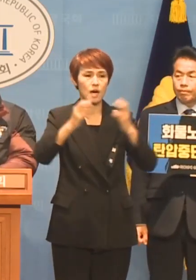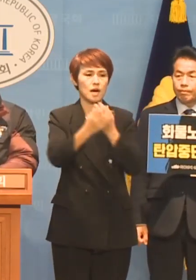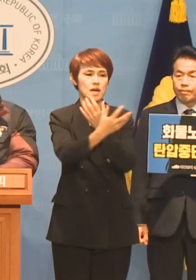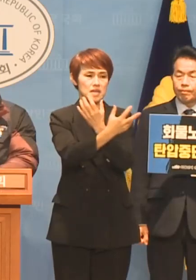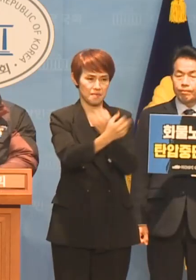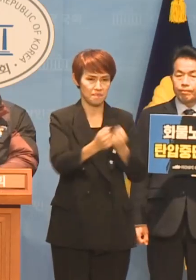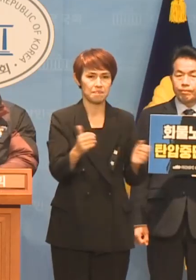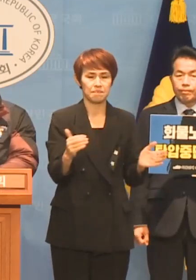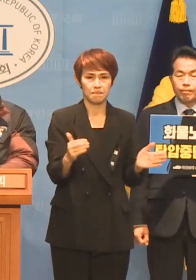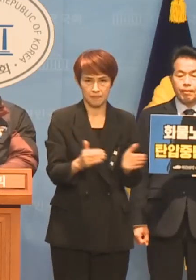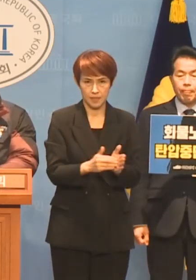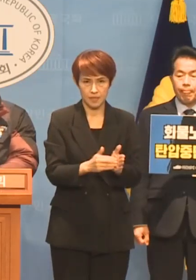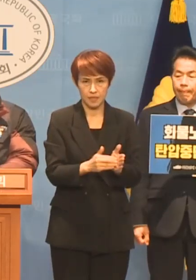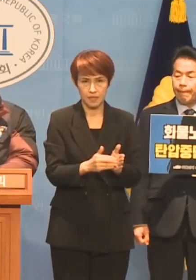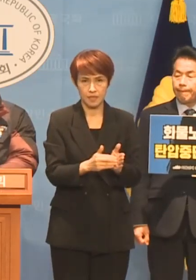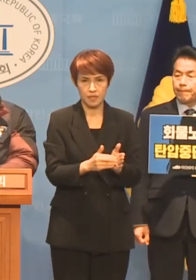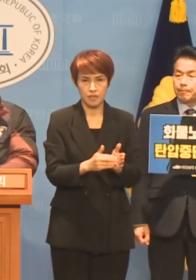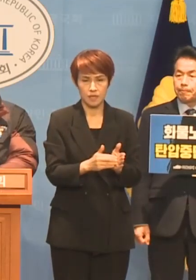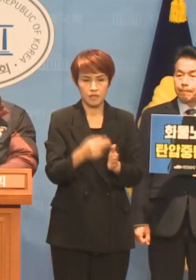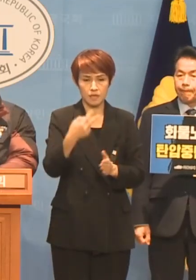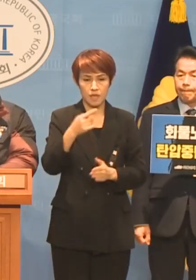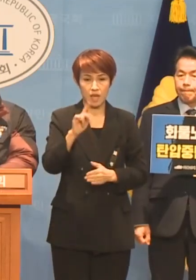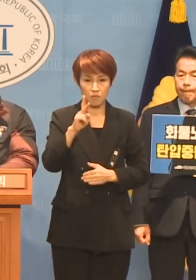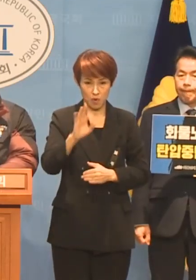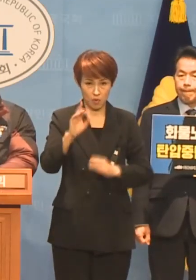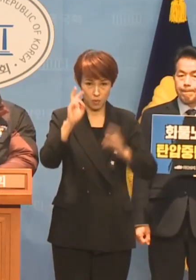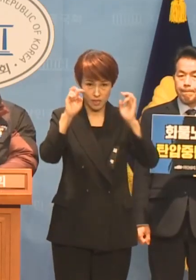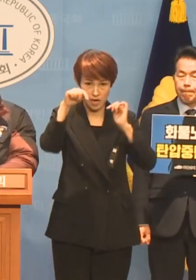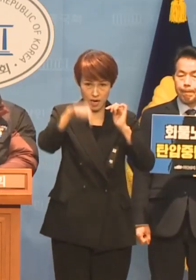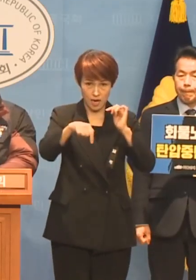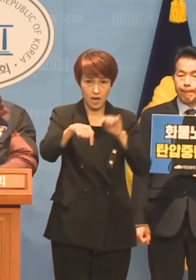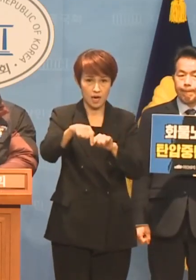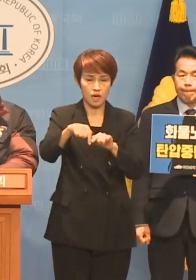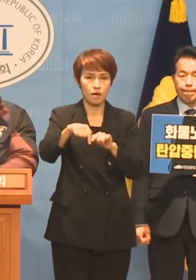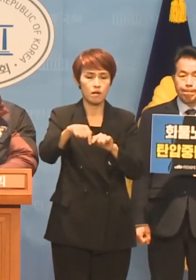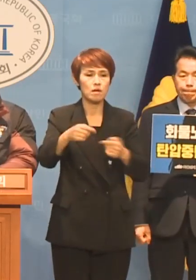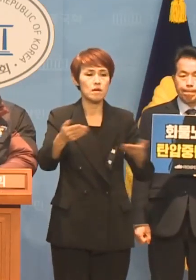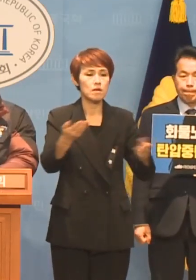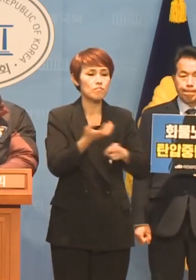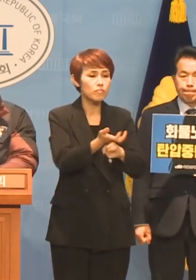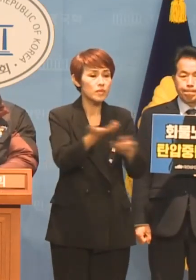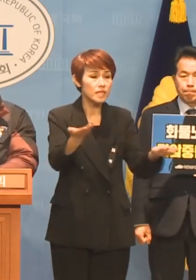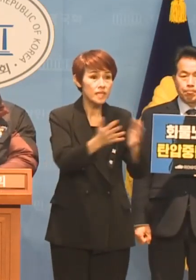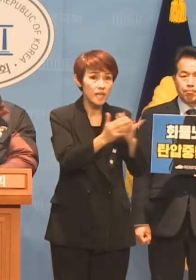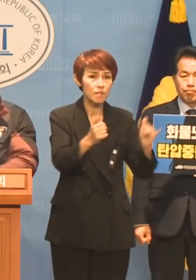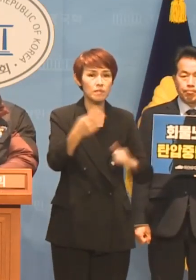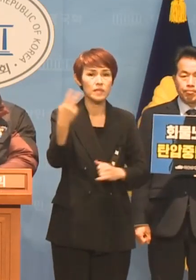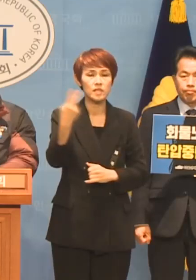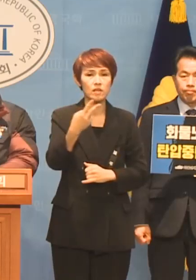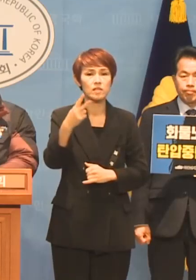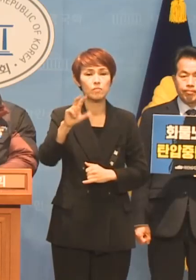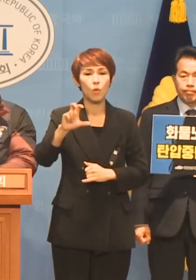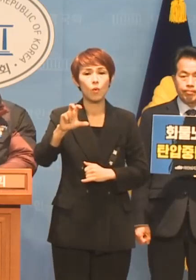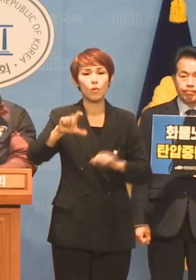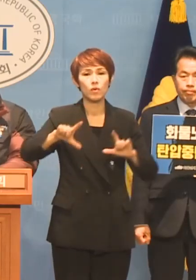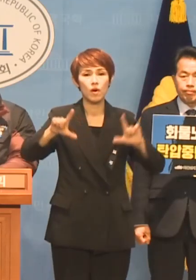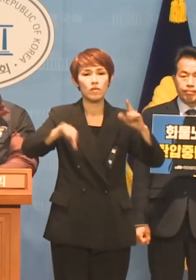LX판토스 하청업체인 대명물류를 통해 화물 노동자들에게 2005년 1월 1일부터